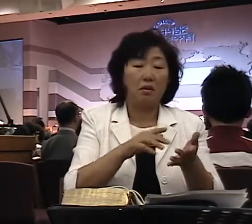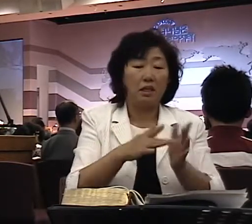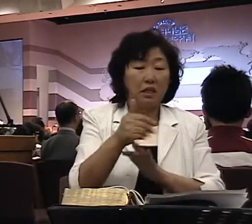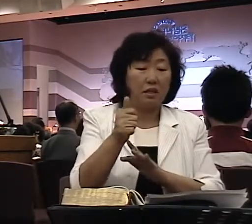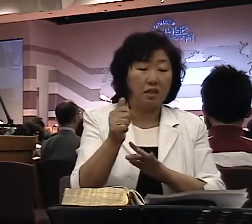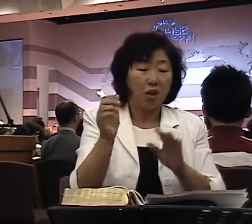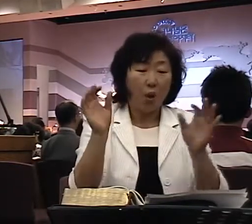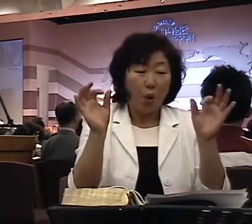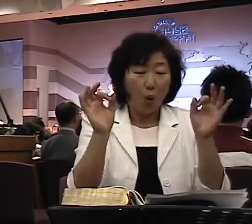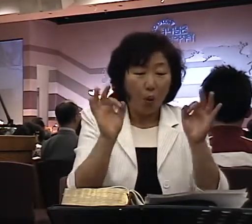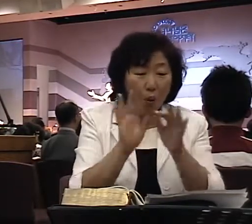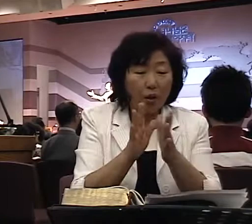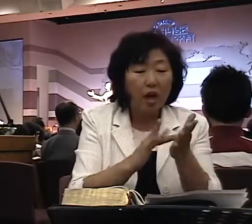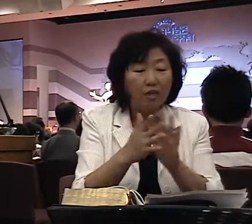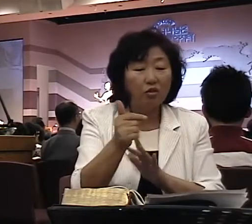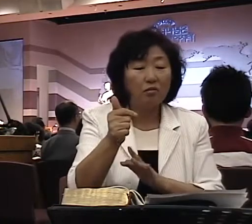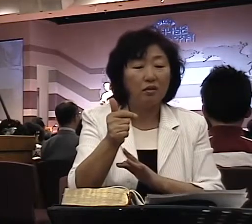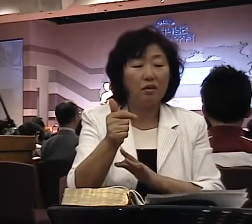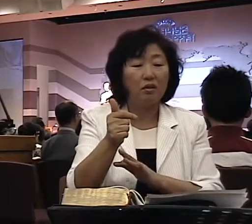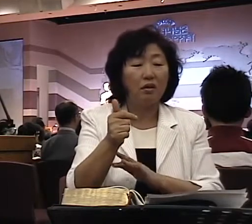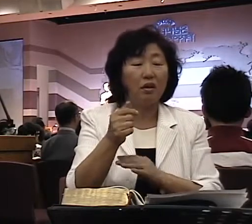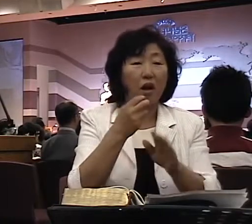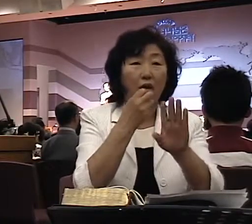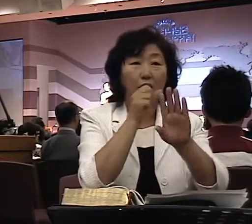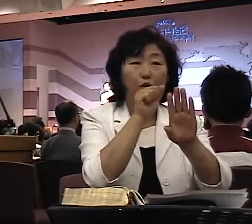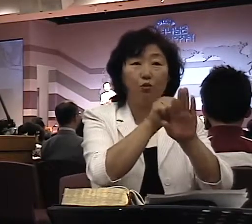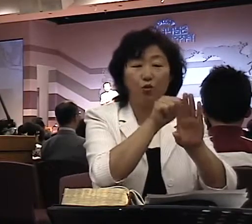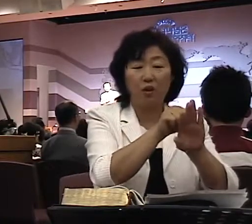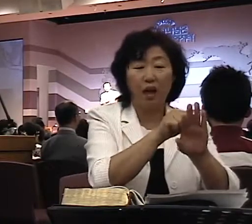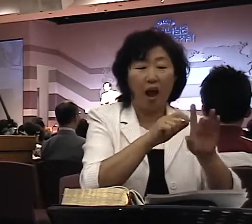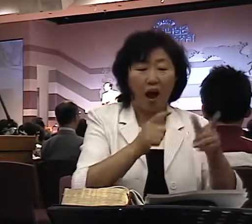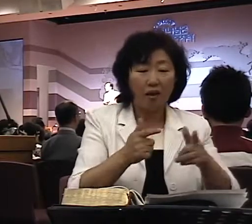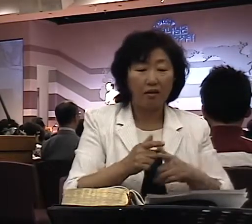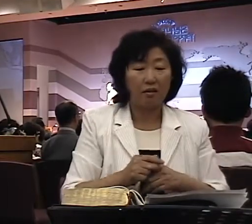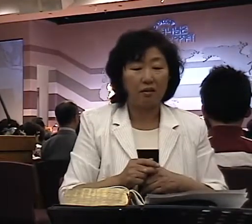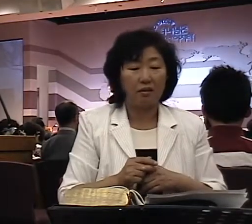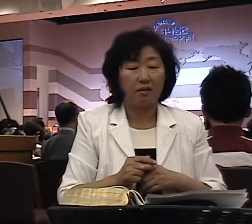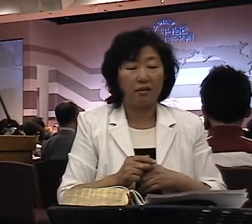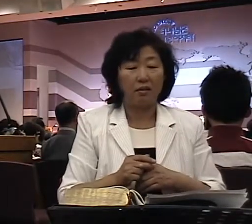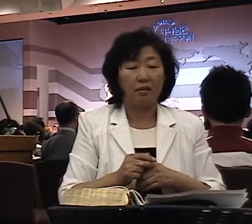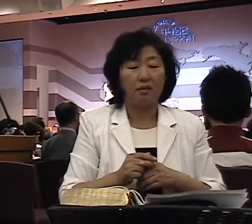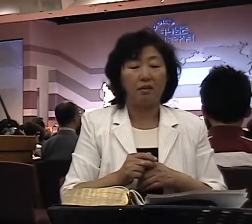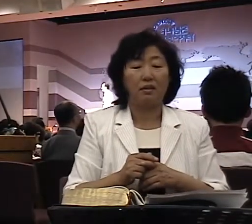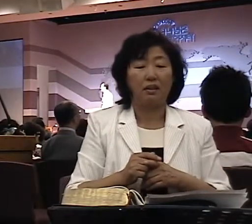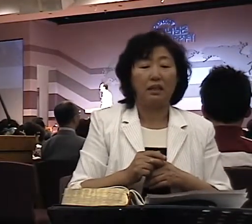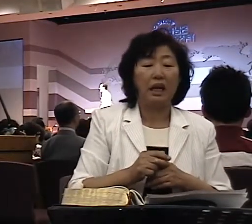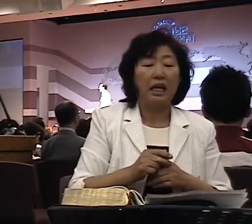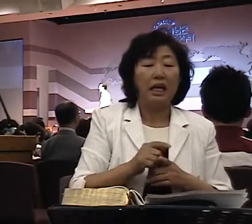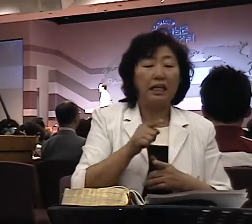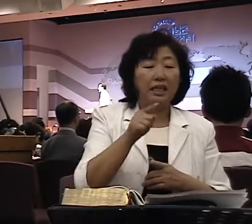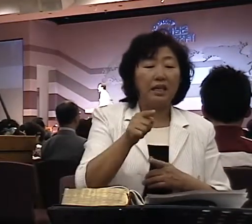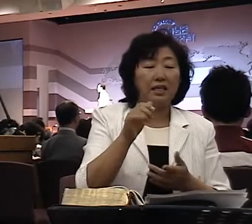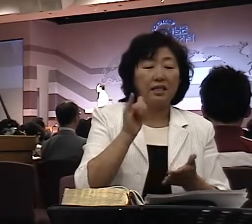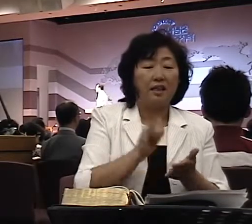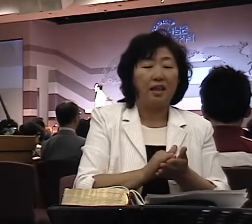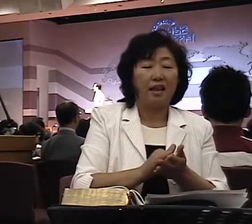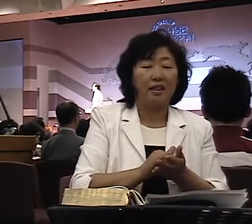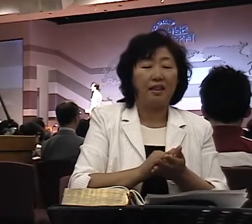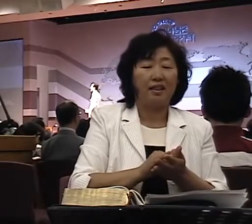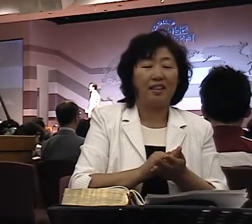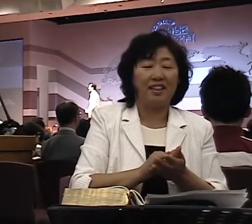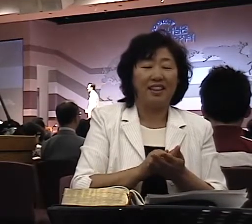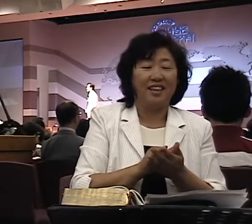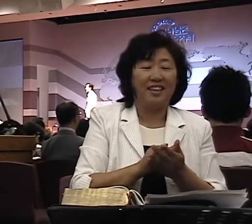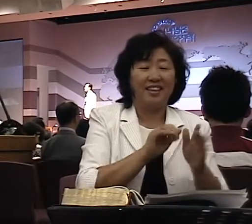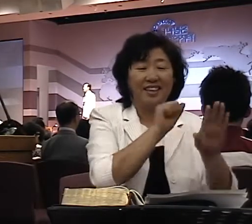knocking? 예수님이 두드리는 게 아닙니까? 예수님이 두드리는 게 아닙니까? 참